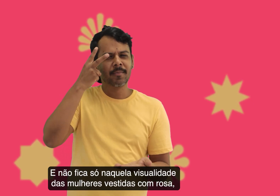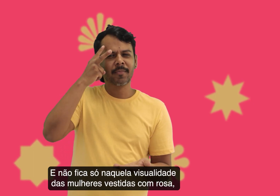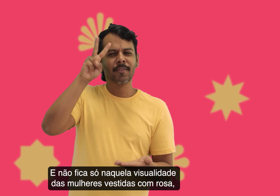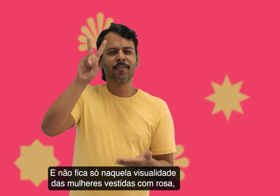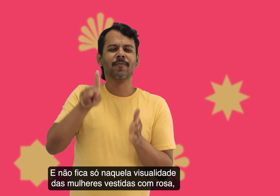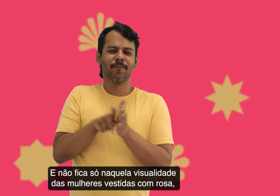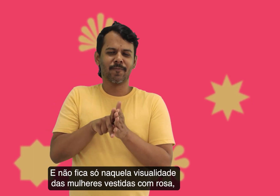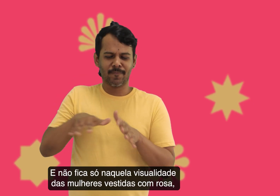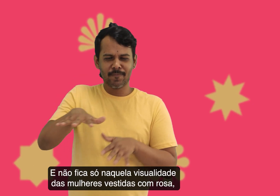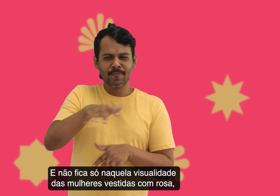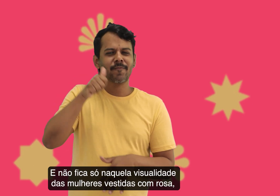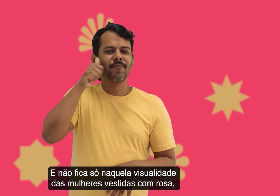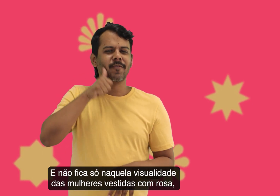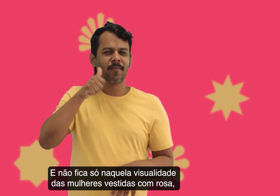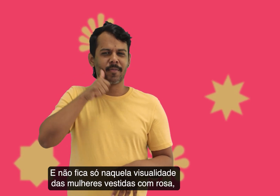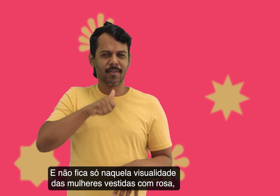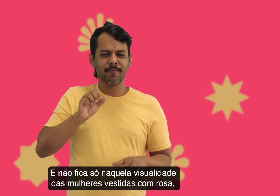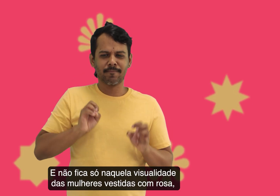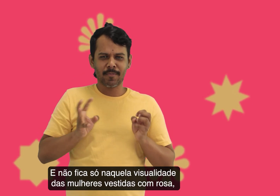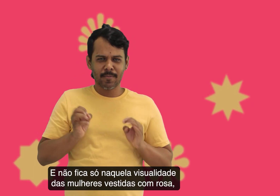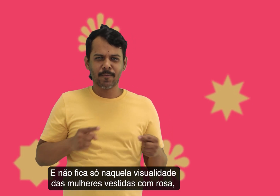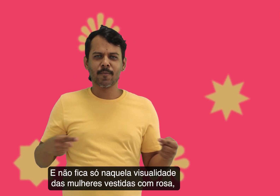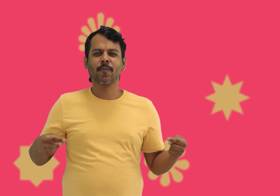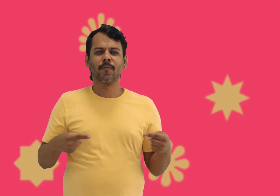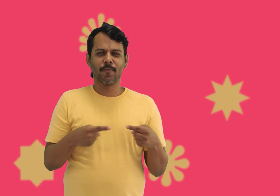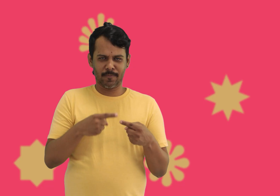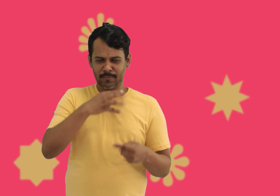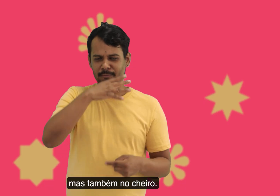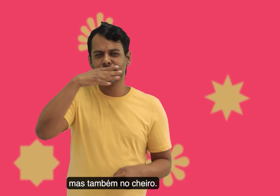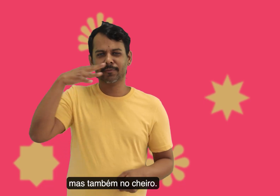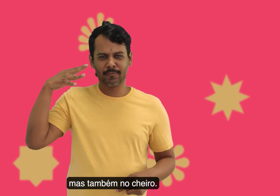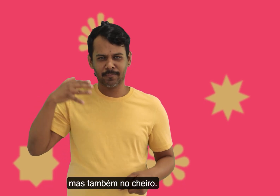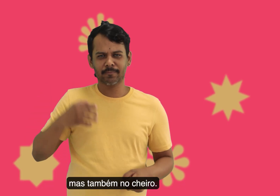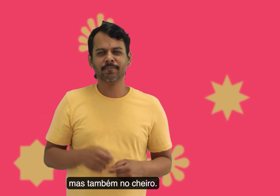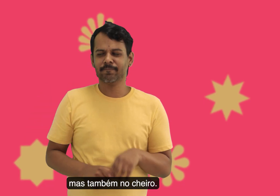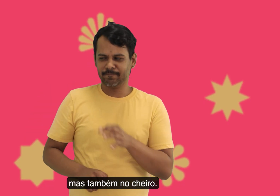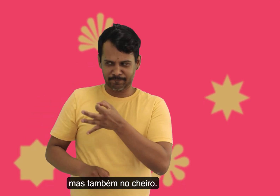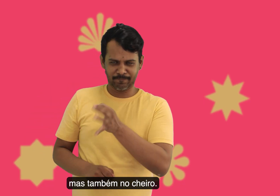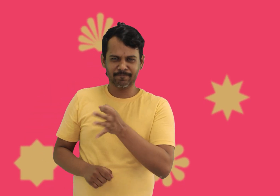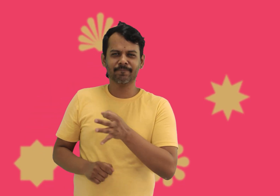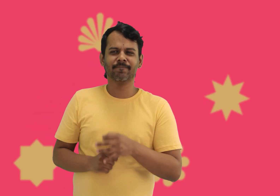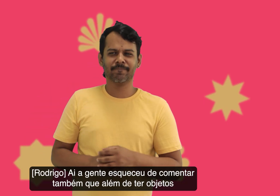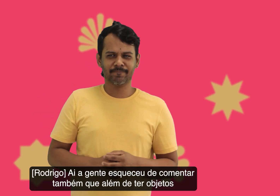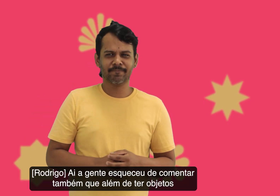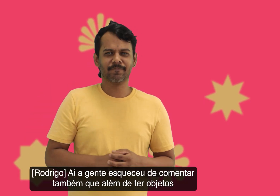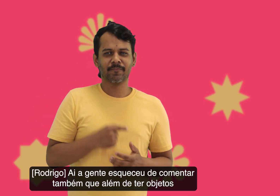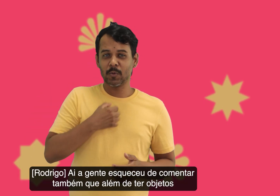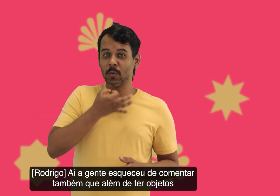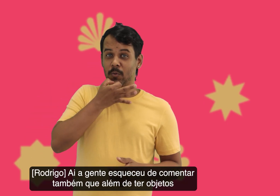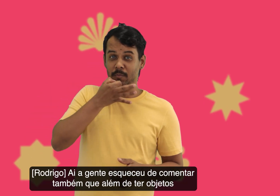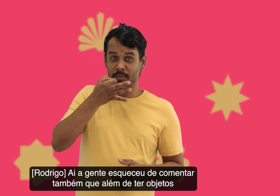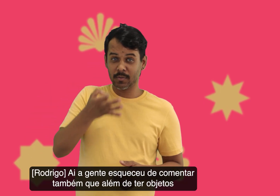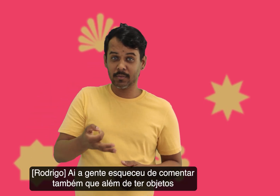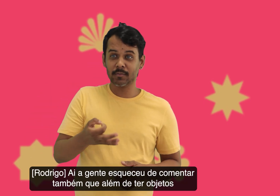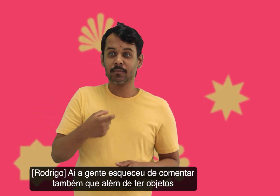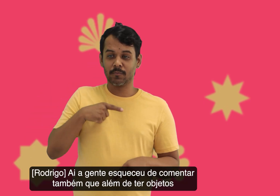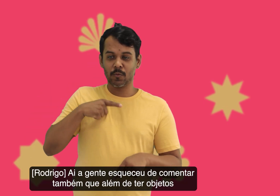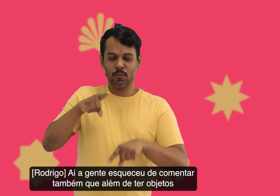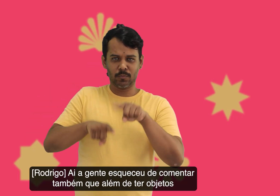ficar só naquela visualidade das mulheres vestindo roupa com rosa e tal, mas também no cheiro. E a gente esqueceu de comentar também